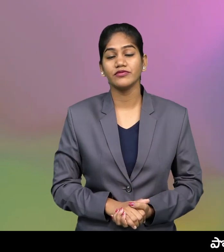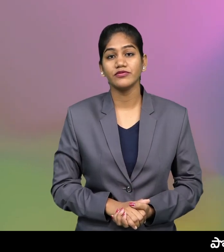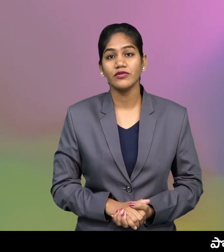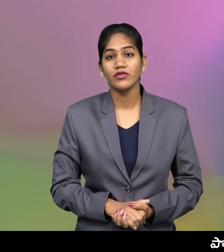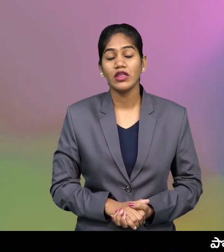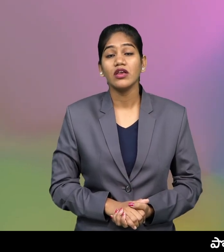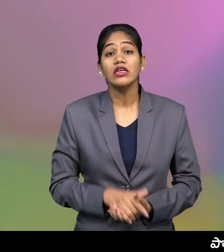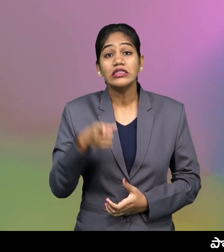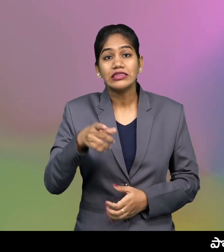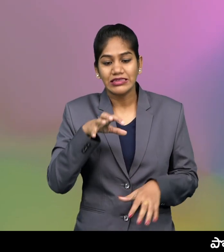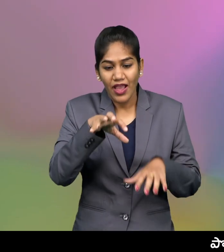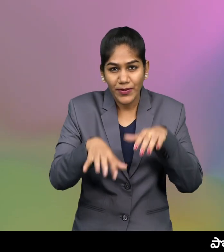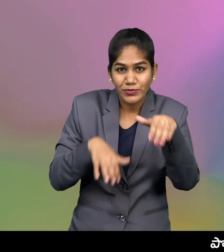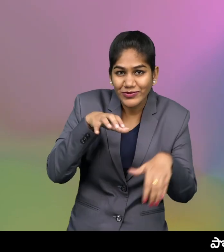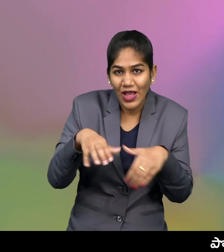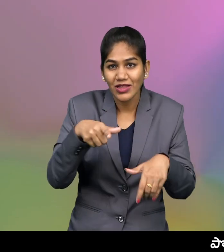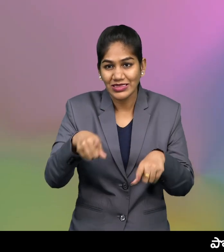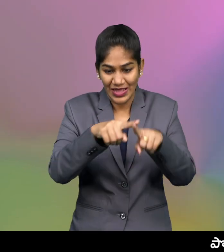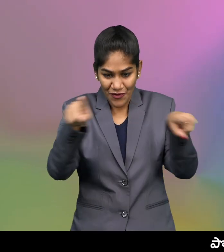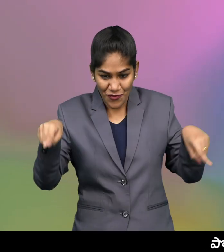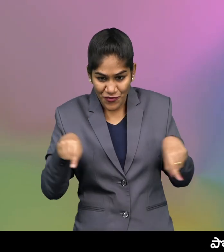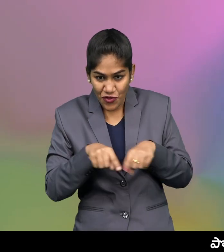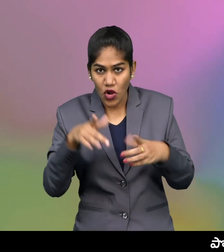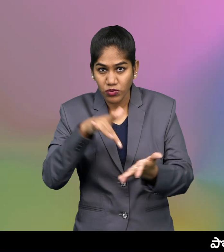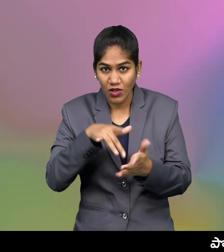పొగ ఉంటే నేల వెంట క్రాల్ చేయండి.